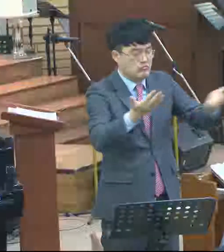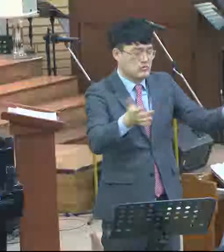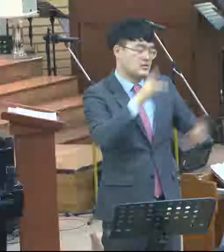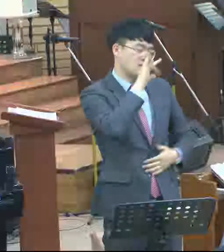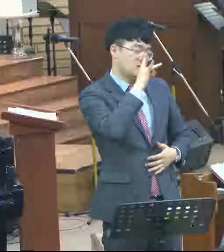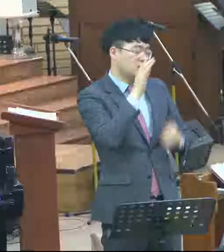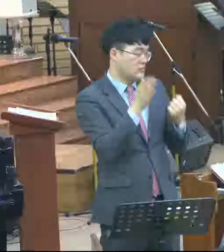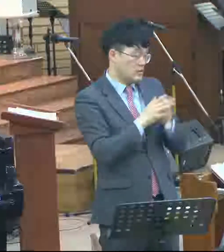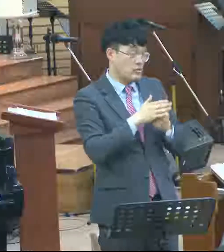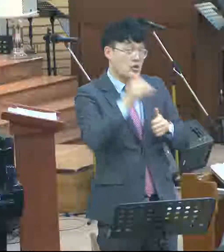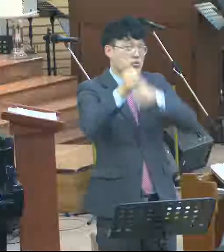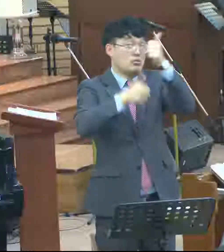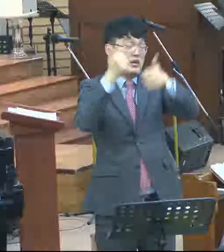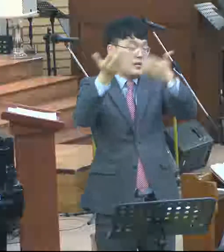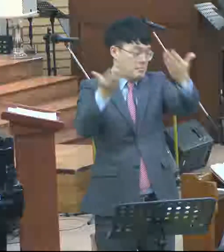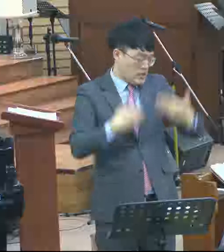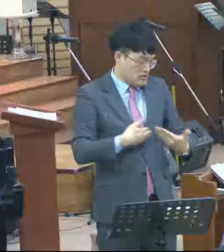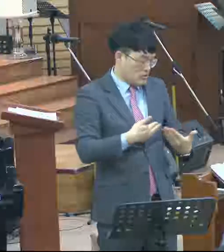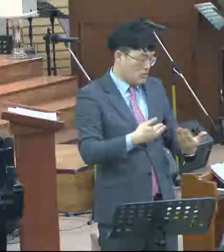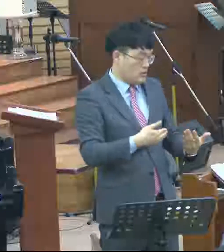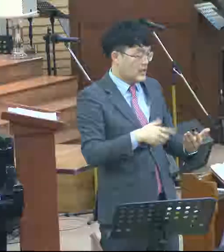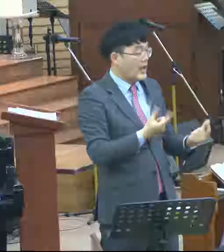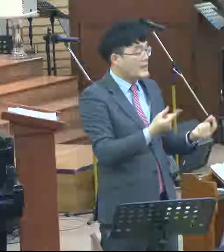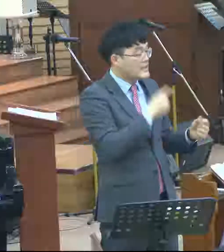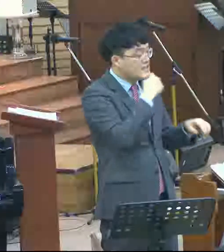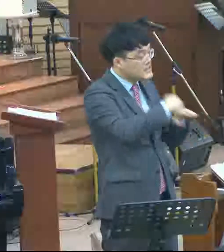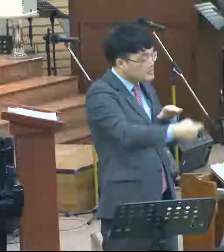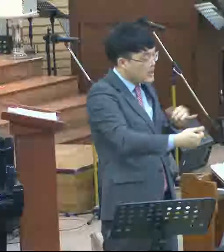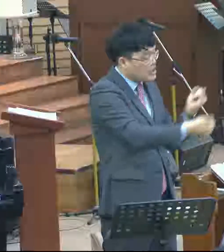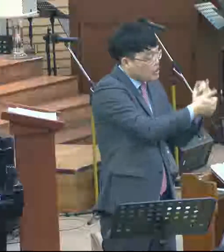된다. 이렇게 하나님 말씀하셨어요. 굉장히 어려운 말씀이죠.